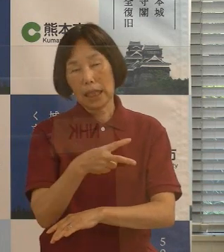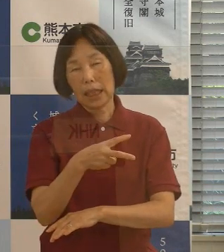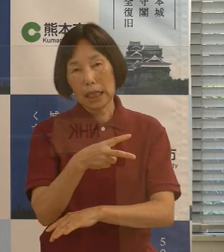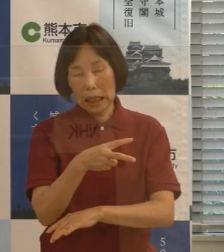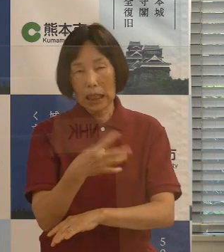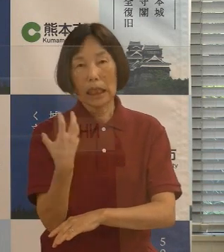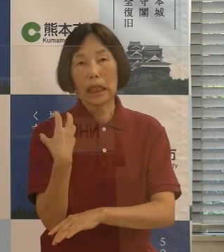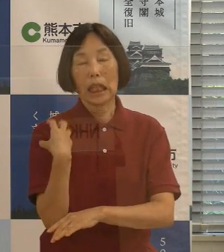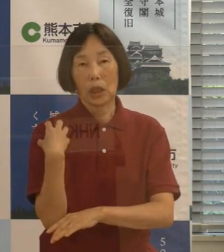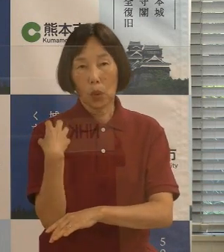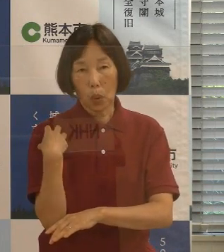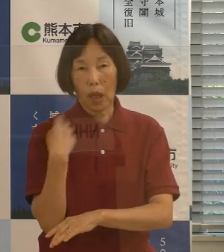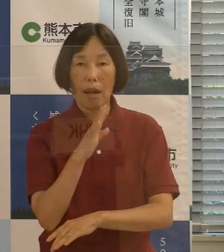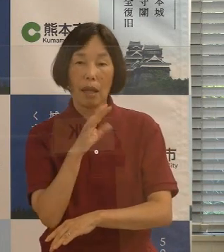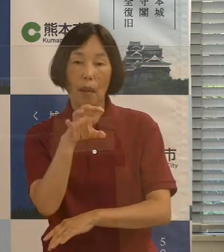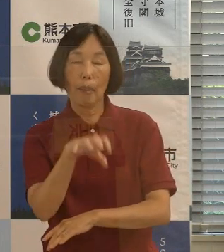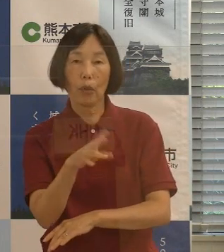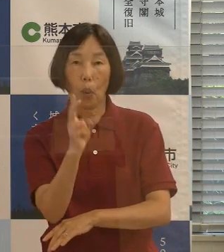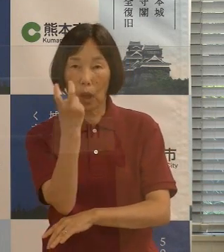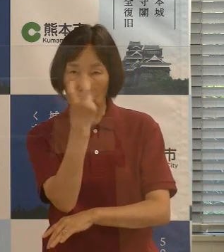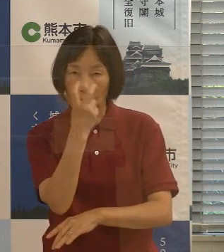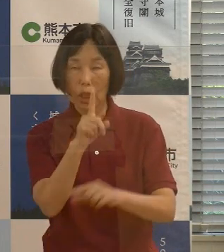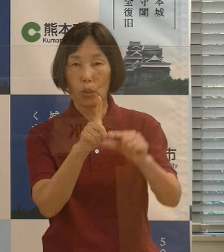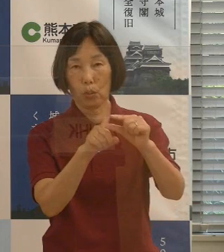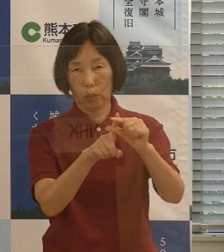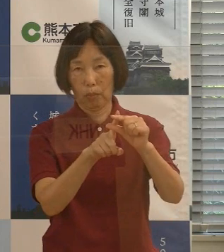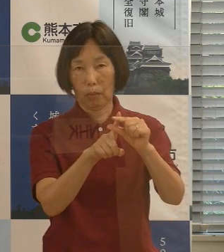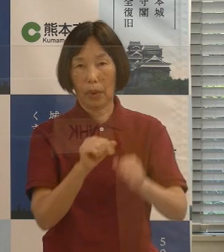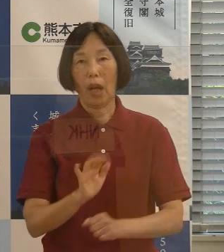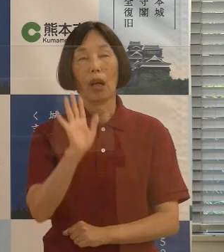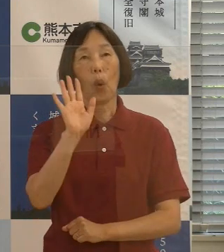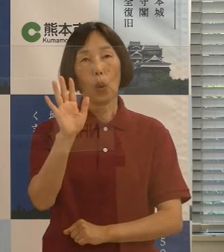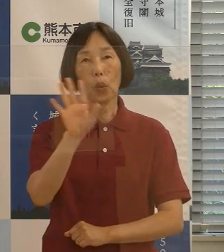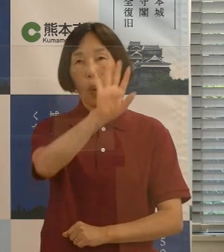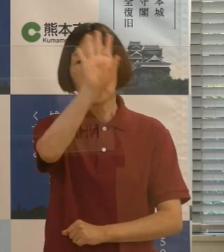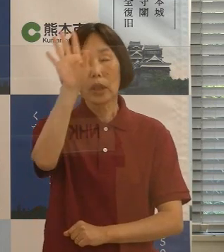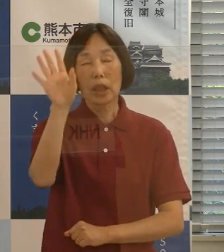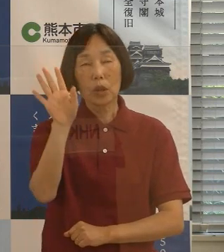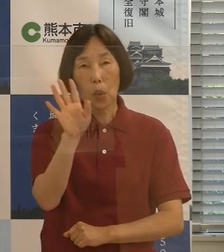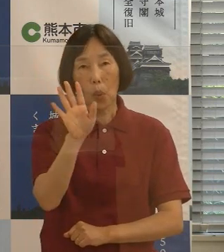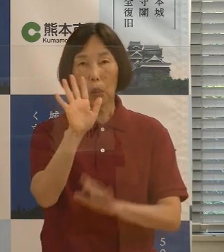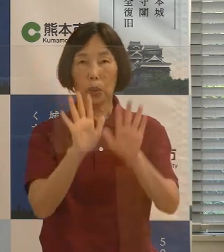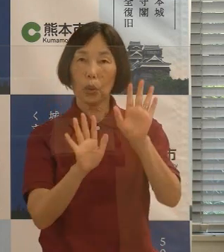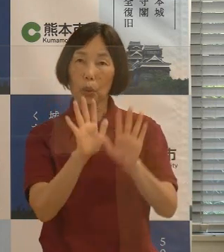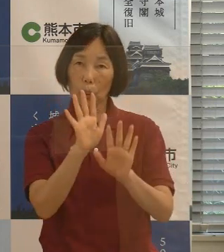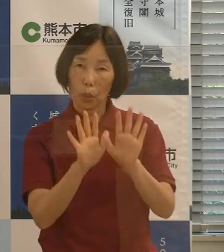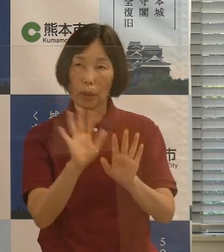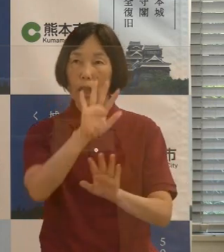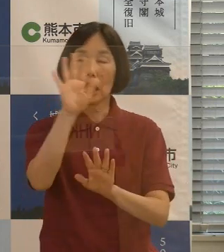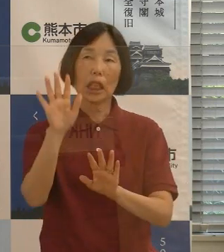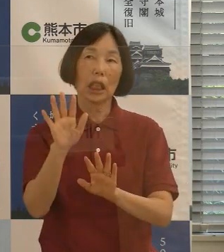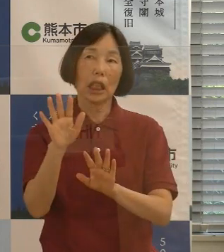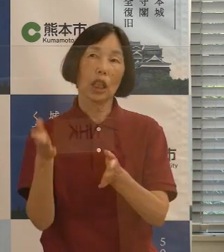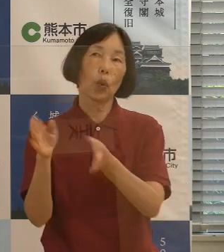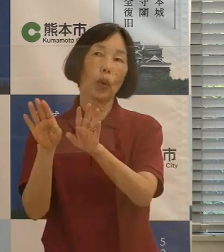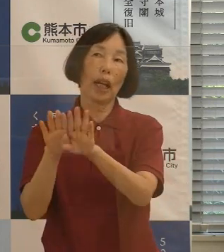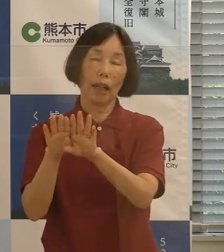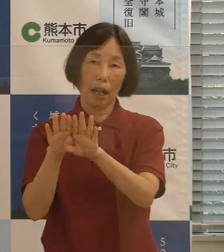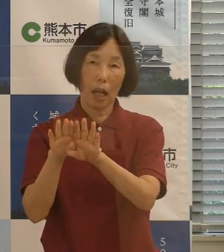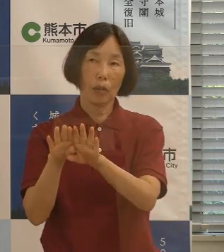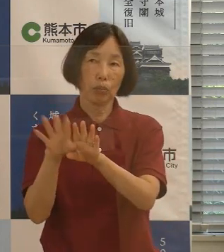災状況を確認をしております。今後の気象状況について気象台から情報収集を行いました